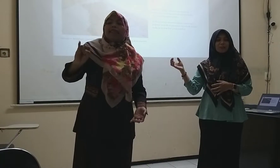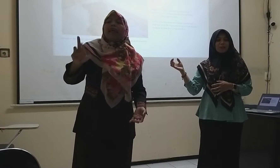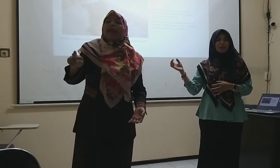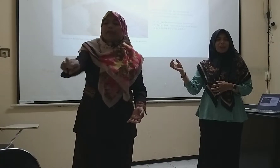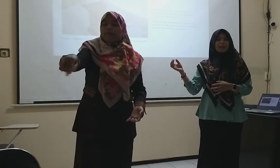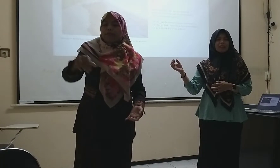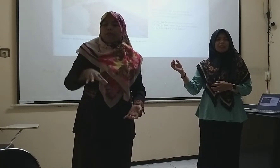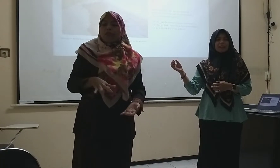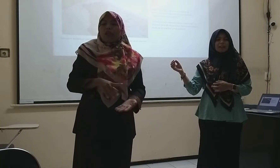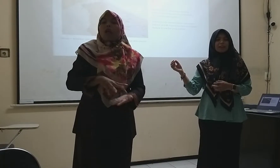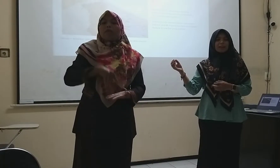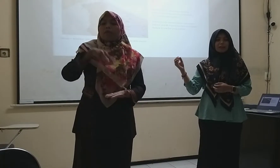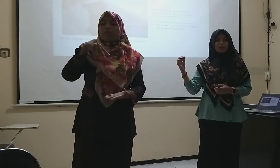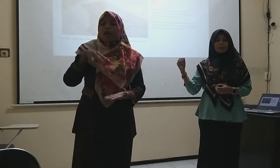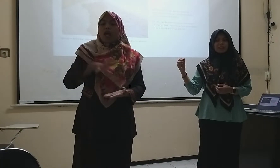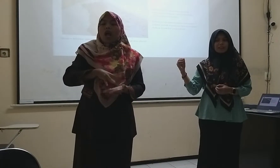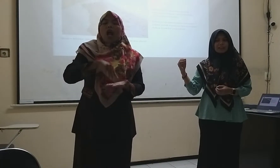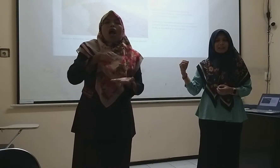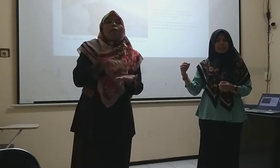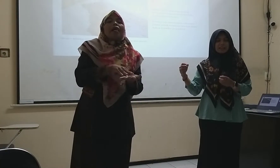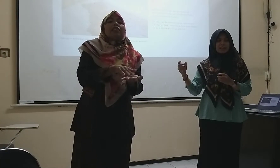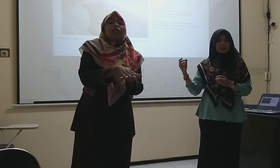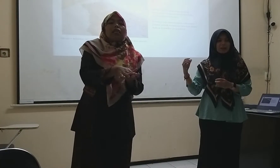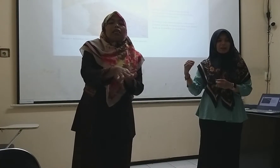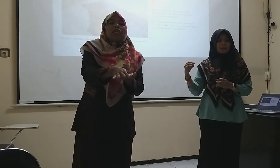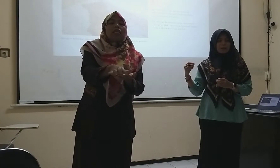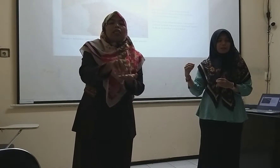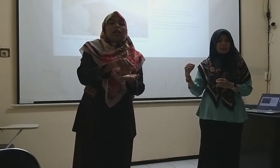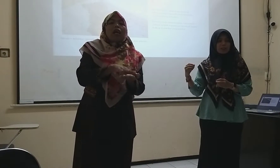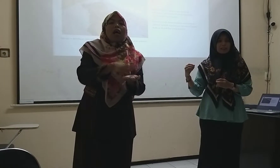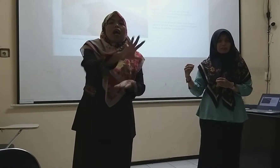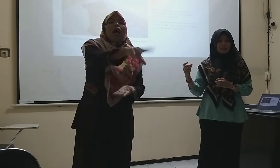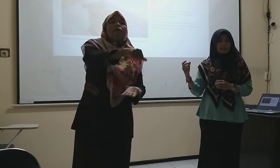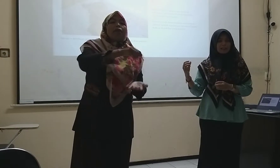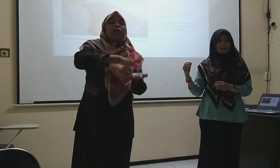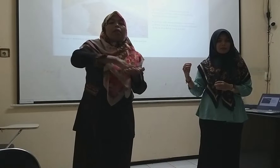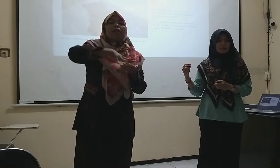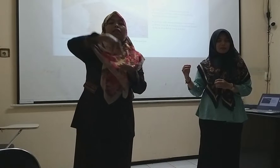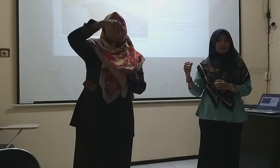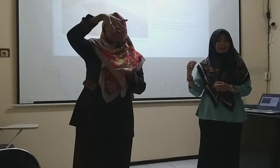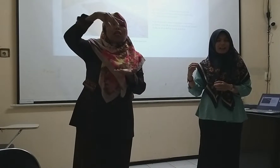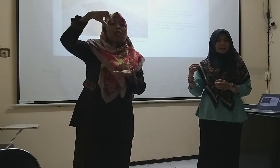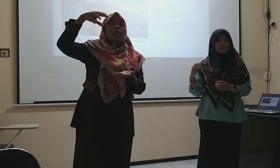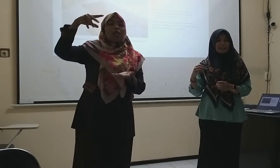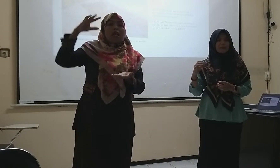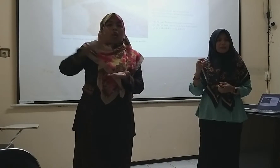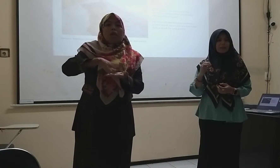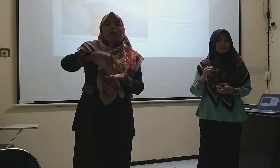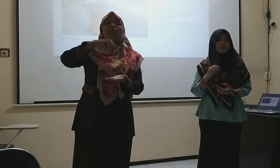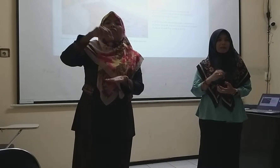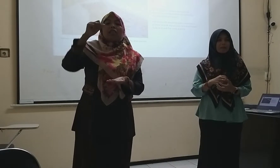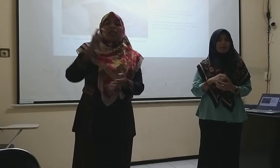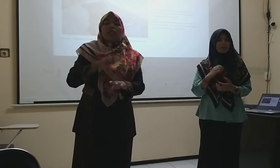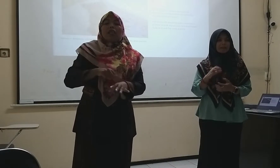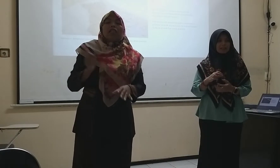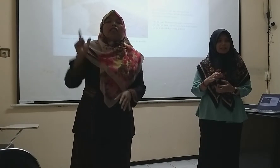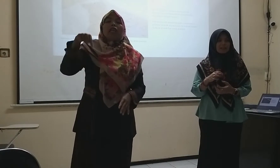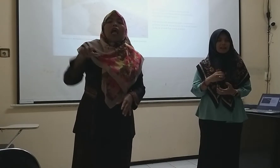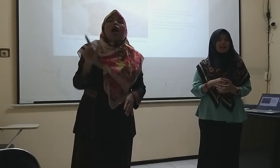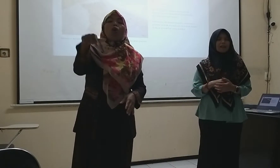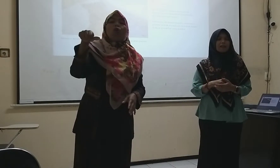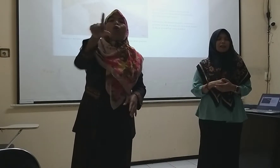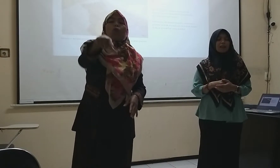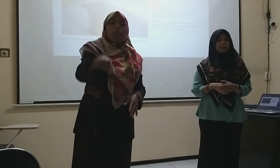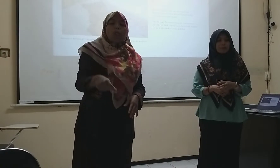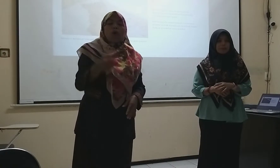Nah, itu faktor yang terjadi karena ulah manusia, campur tangan dari manusia itu karena adanya manusia mengambil pasir